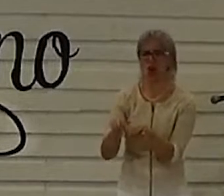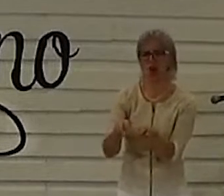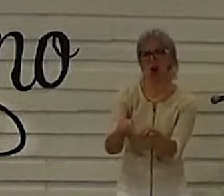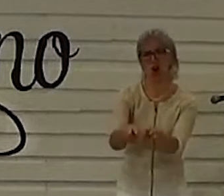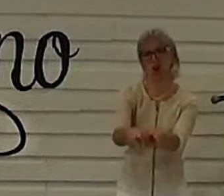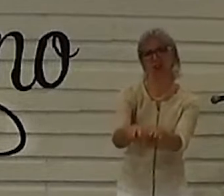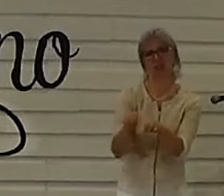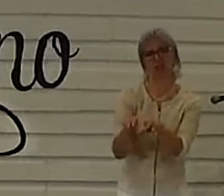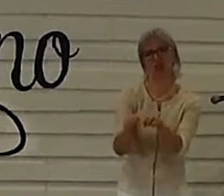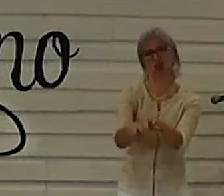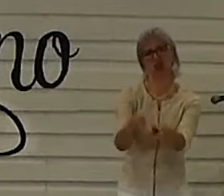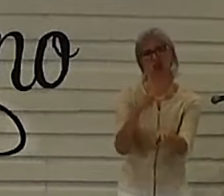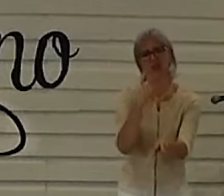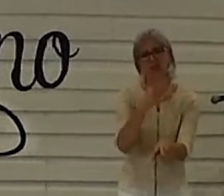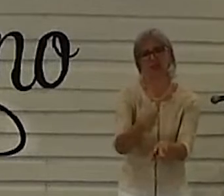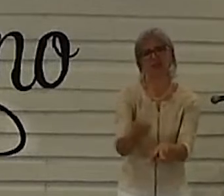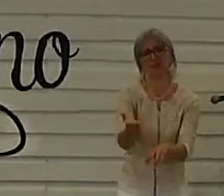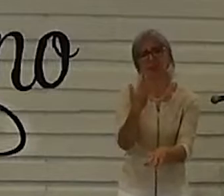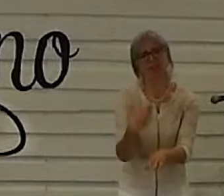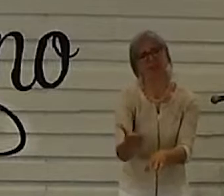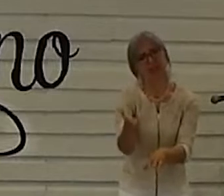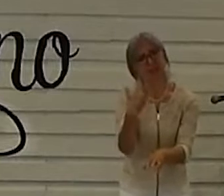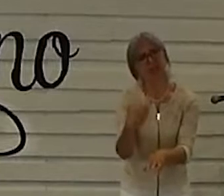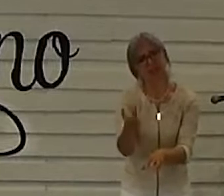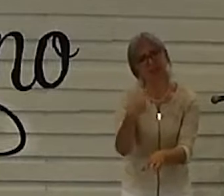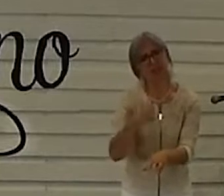venite a vedere, ho incontrato il Messia.